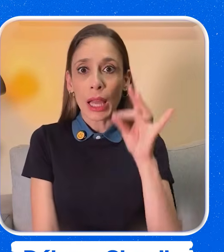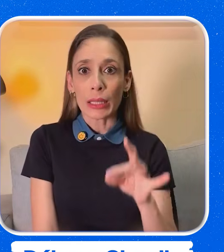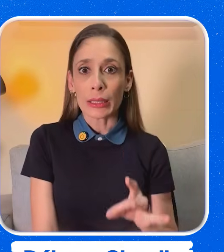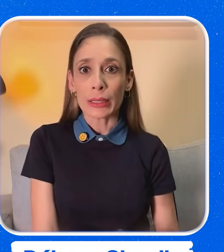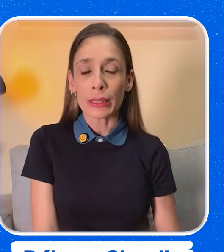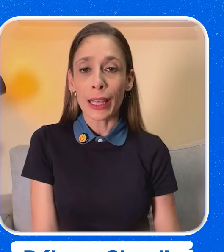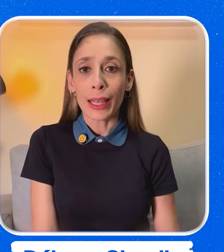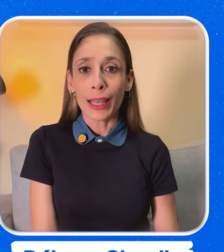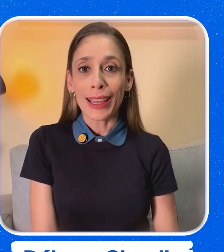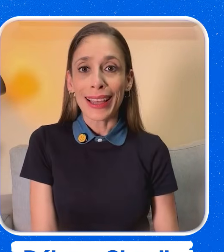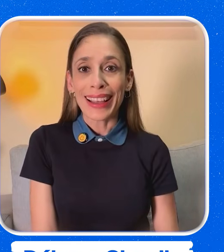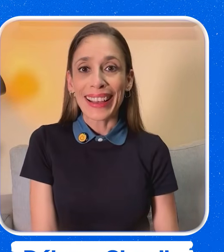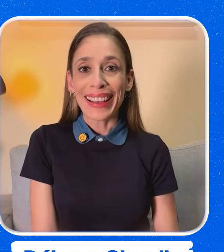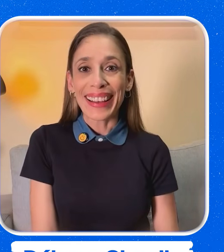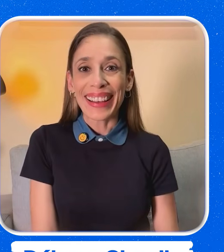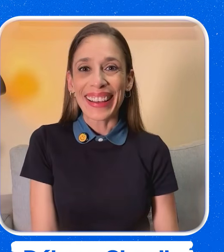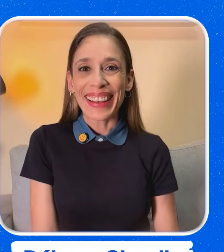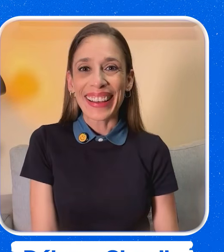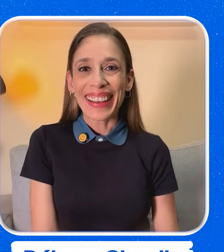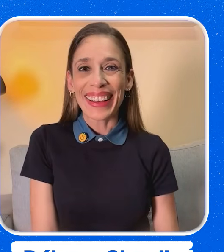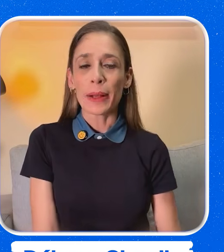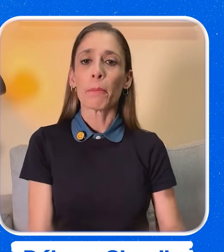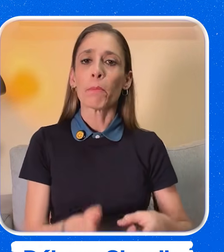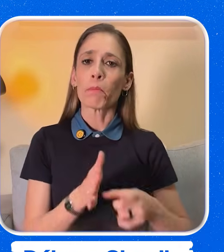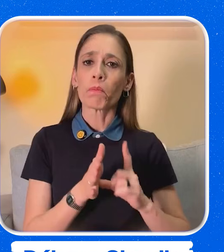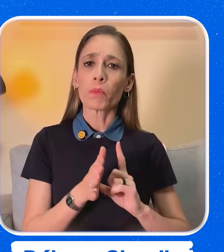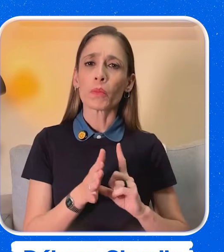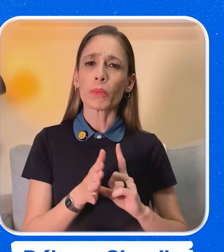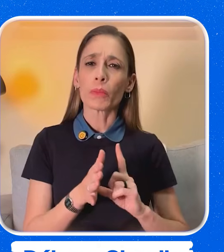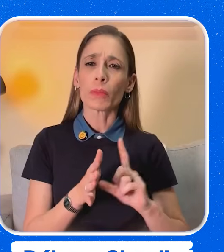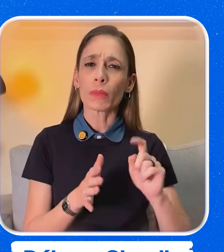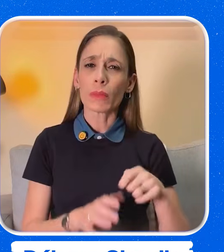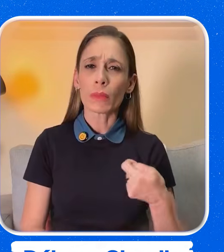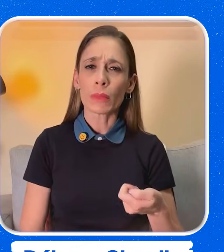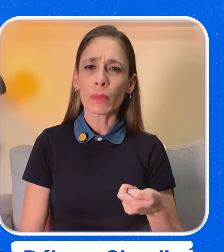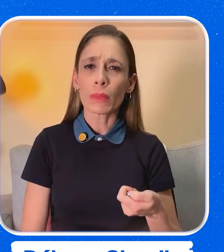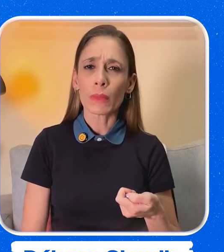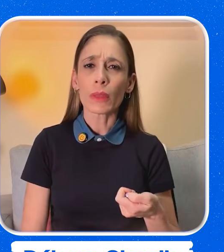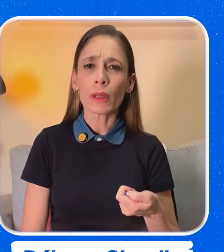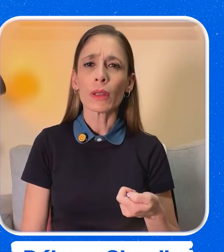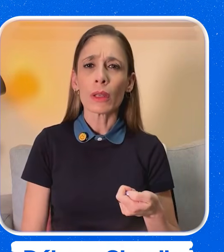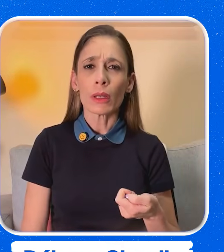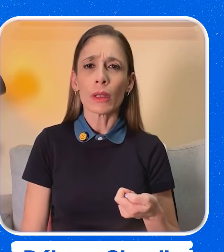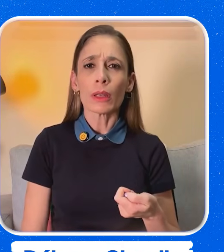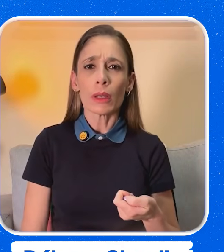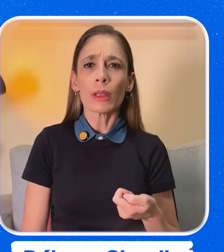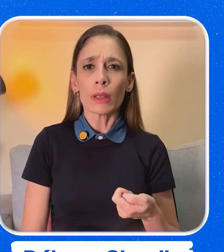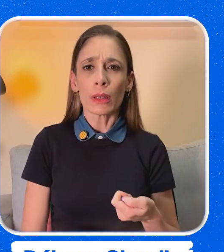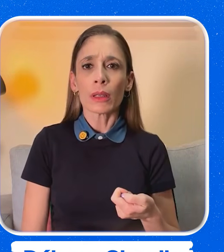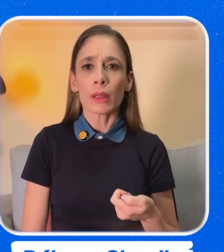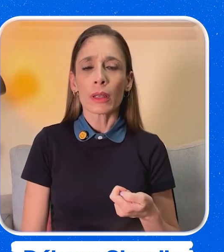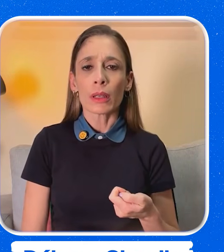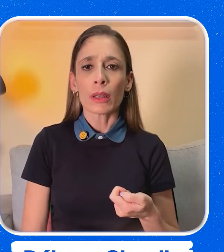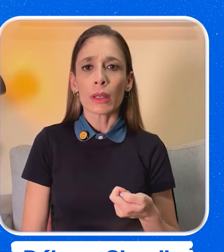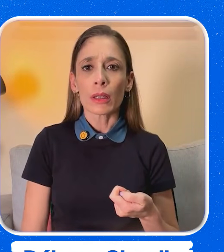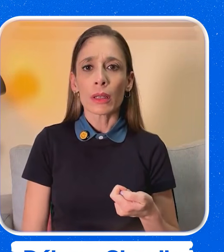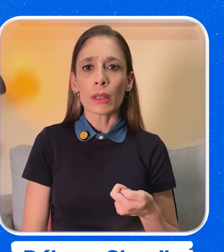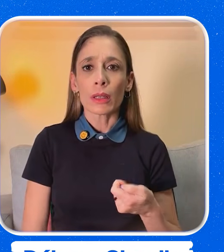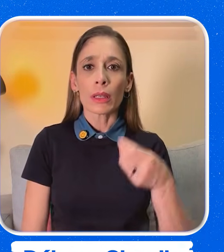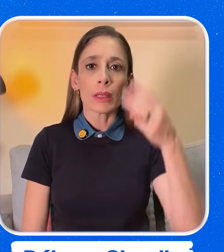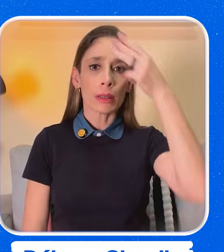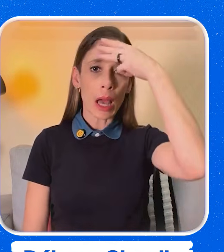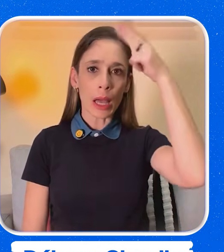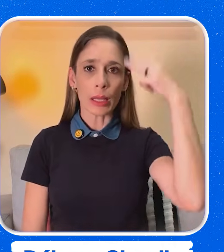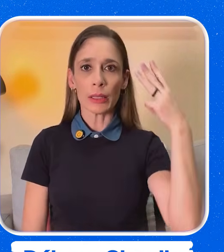conta detalhes. Antes, o meu sinal próprio, né, pessoal, era